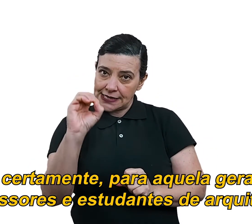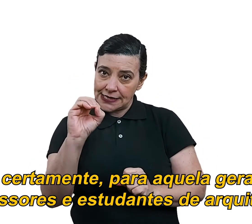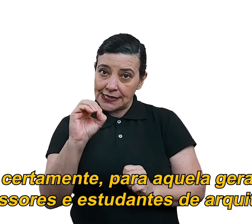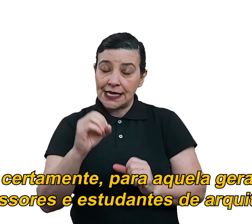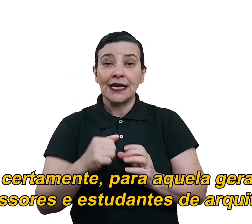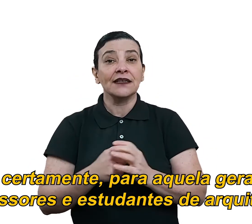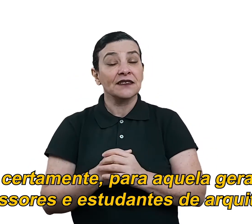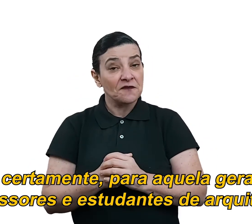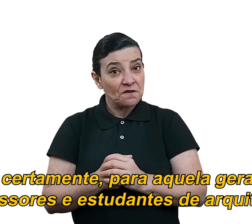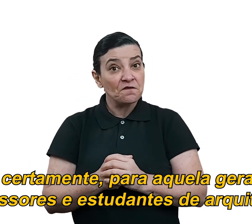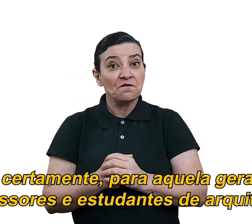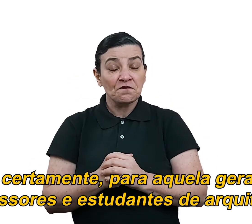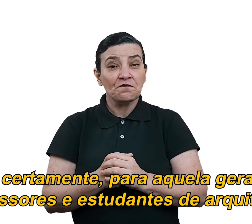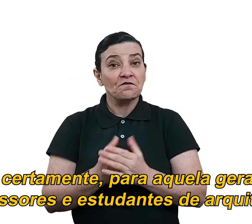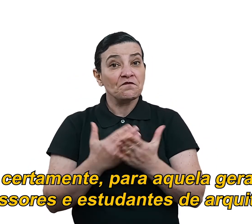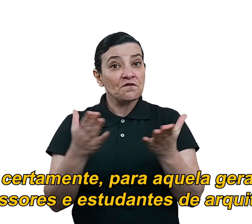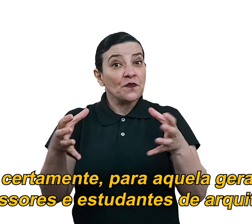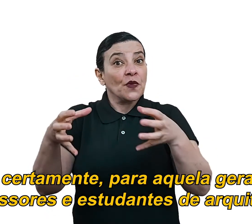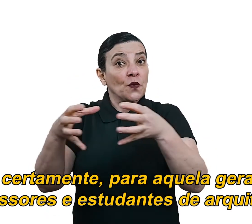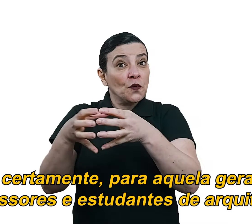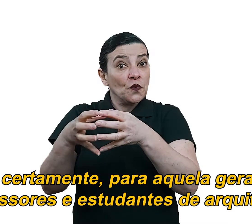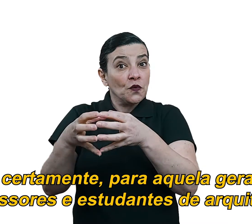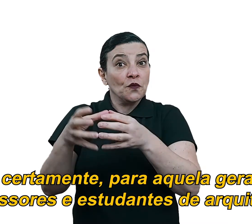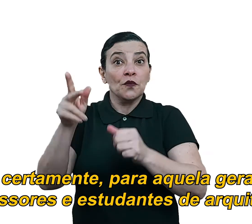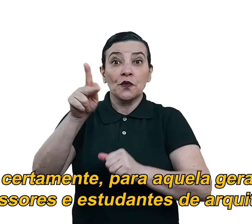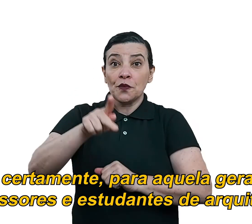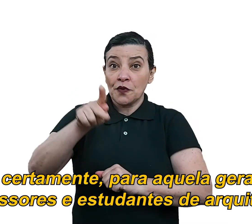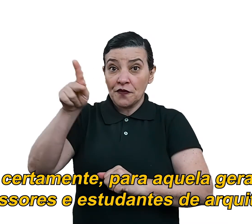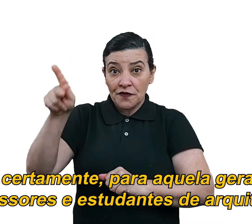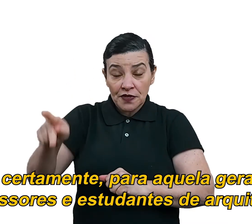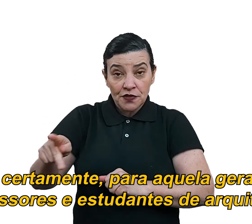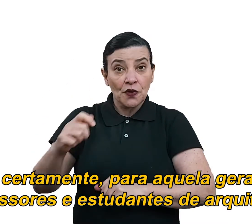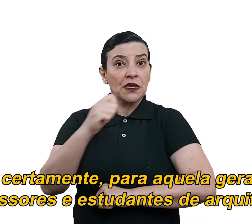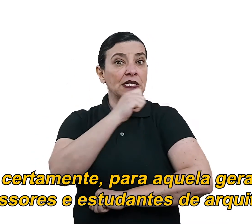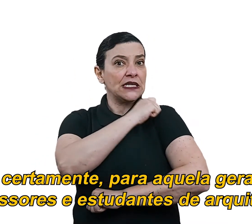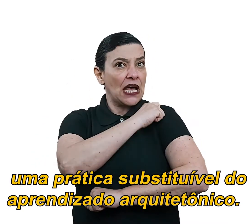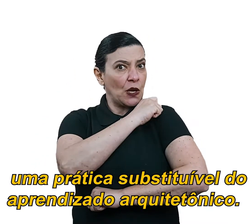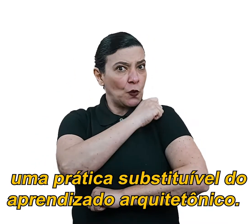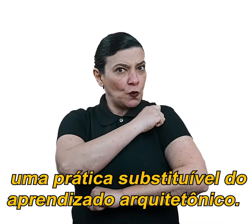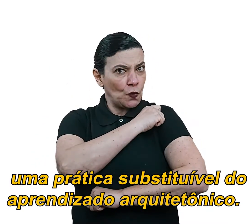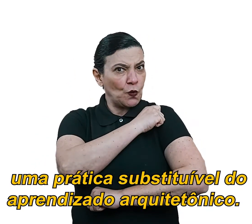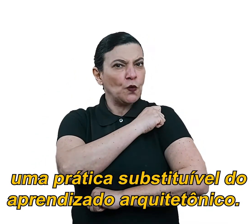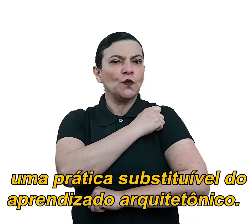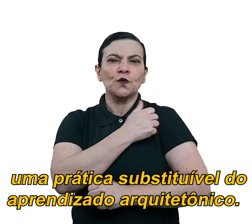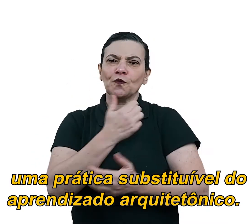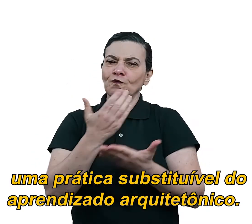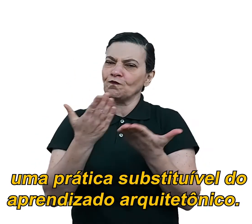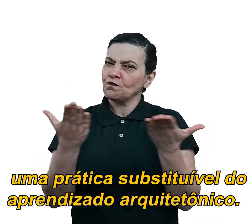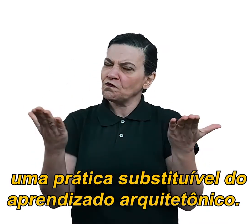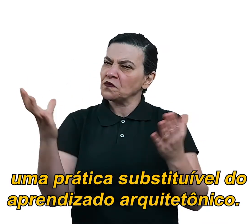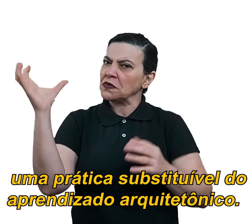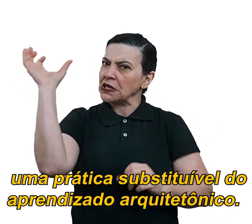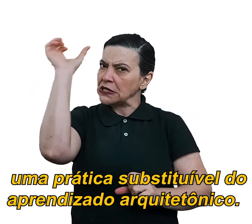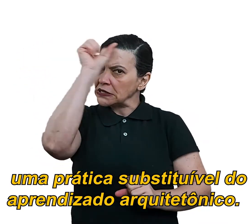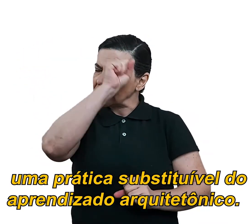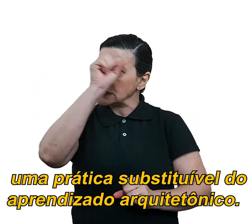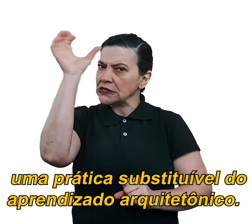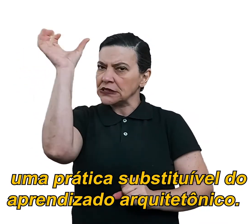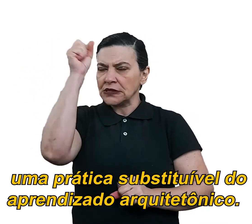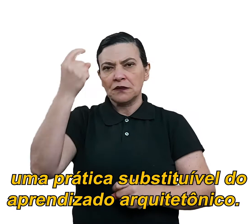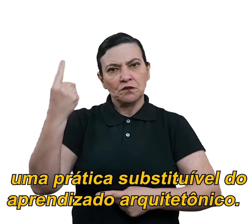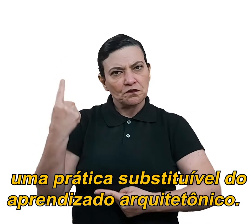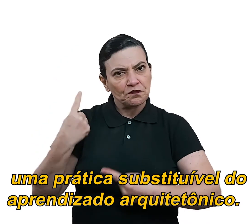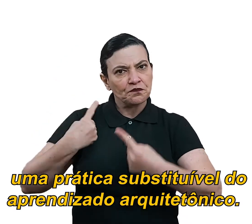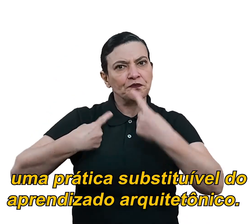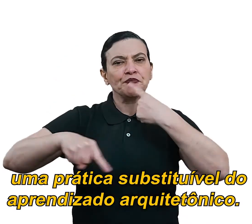60, foram certamente para aquela geração de professores e estudantes de arquitetura uma prática substituível